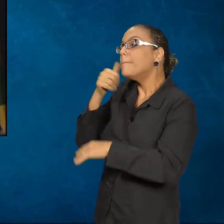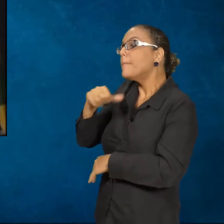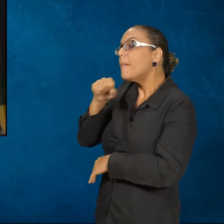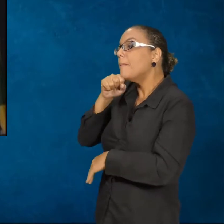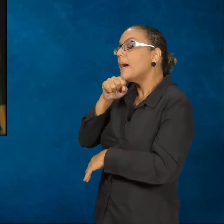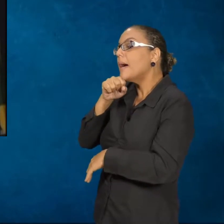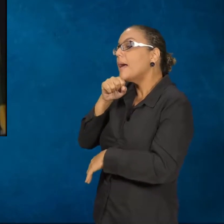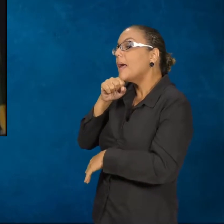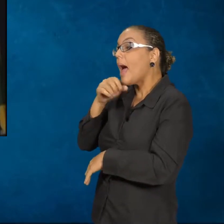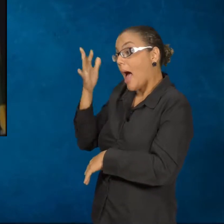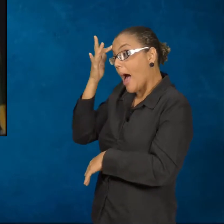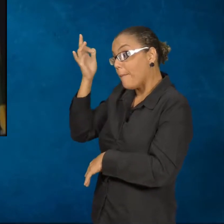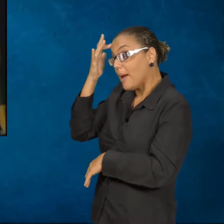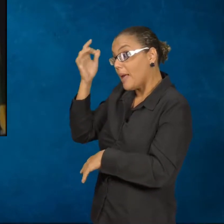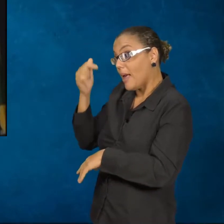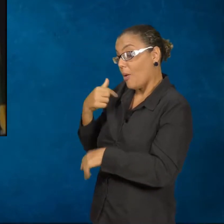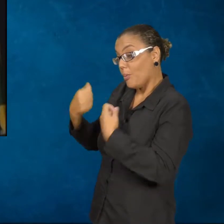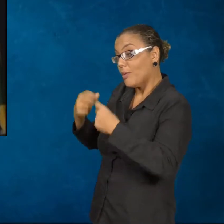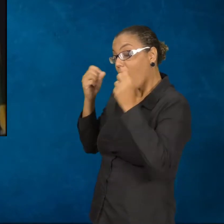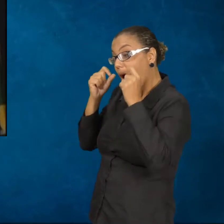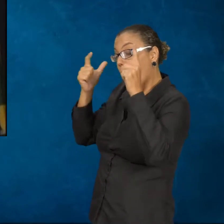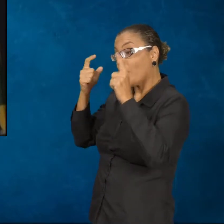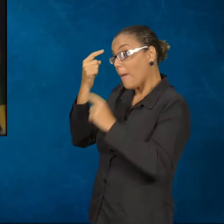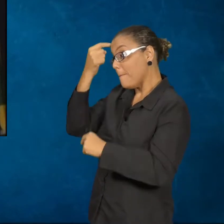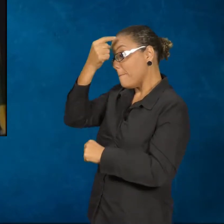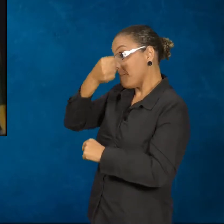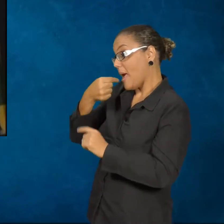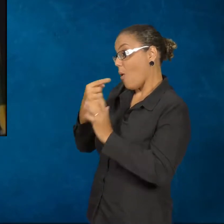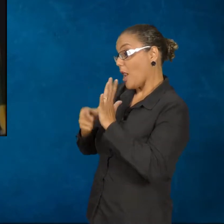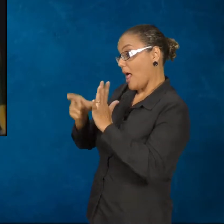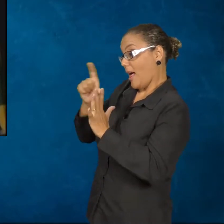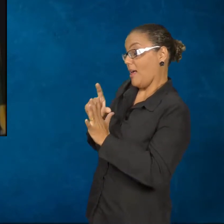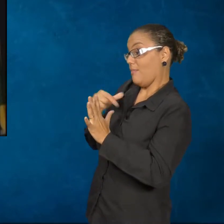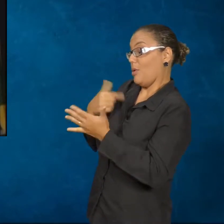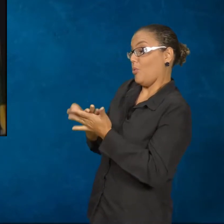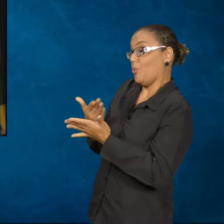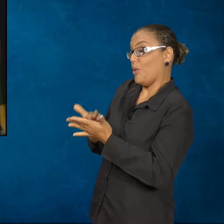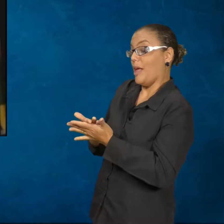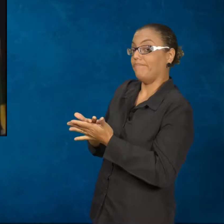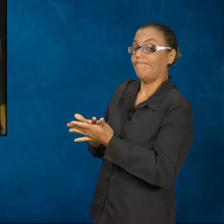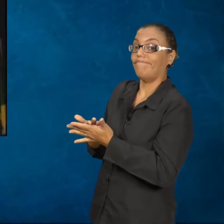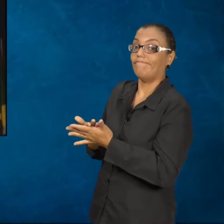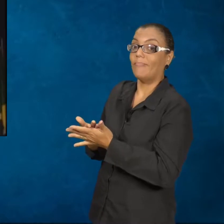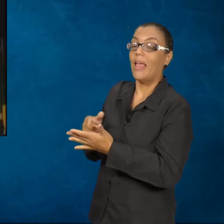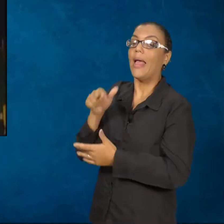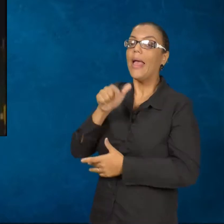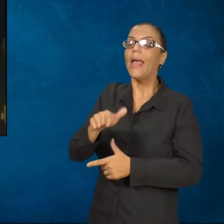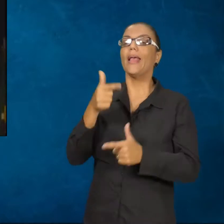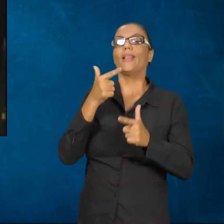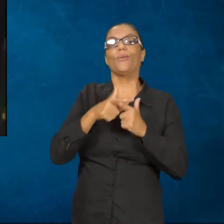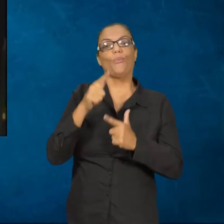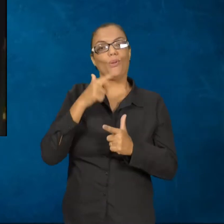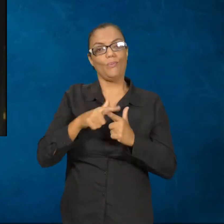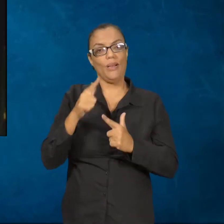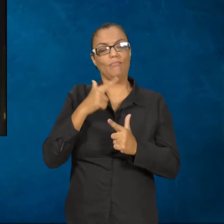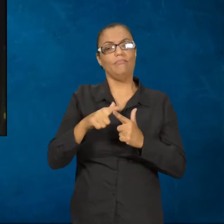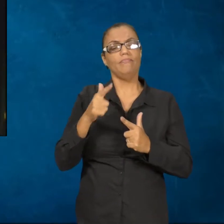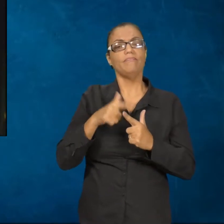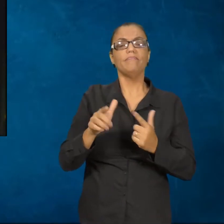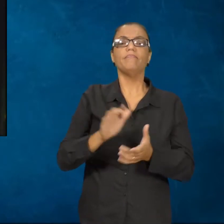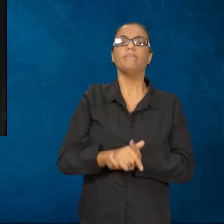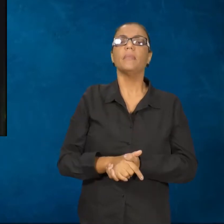Vocês percebem o problema? Vocês entendem o problema? Agora, alguém poderia me dizer por que todo mundo, estou incluindo aí